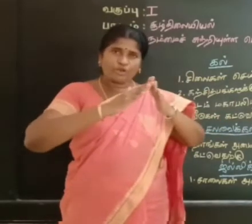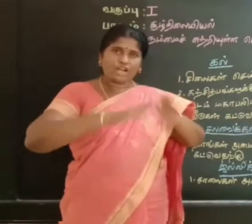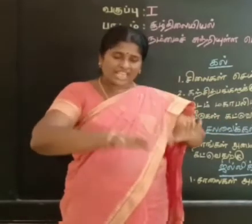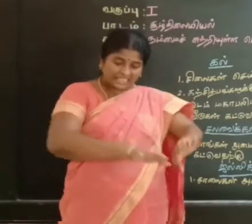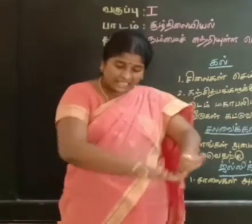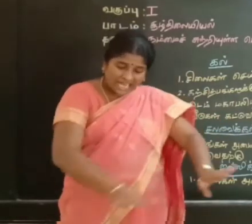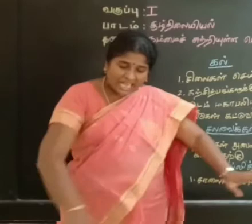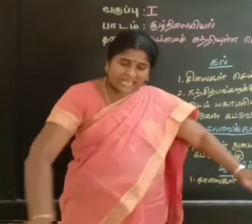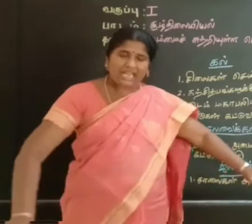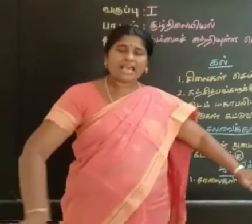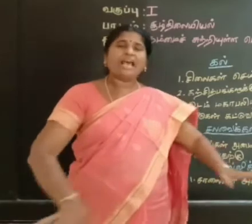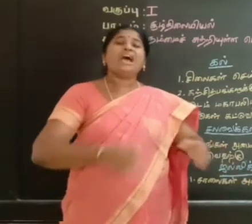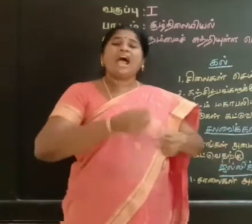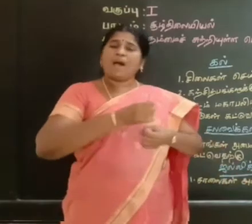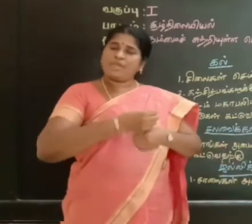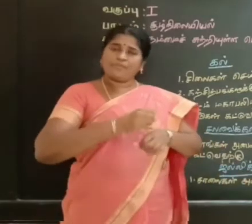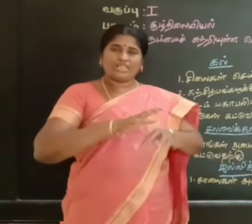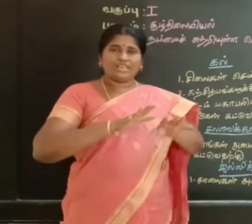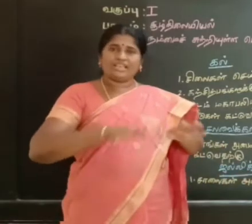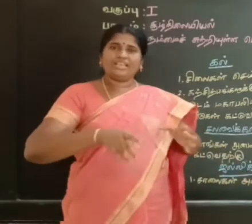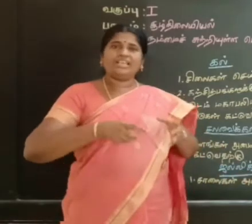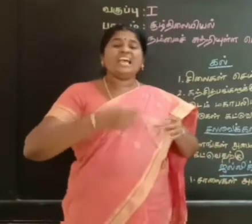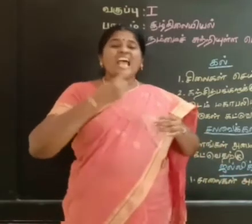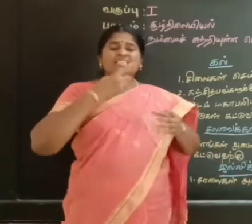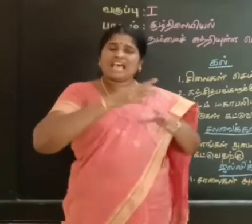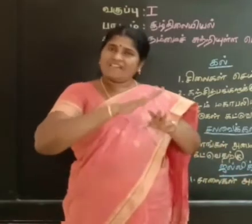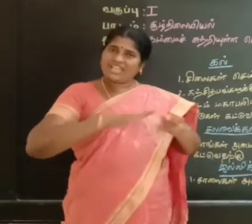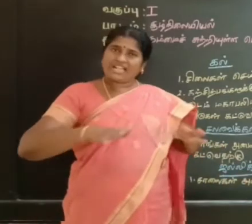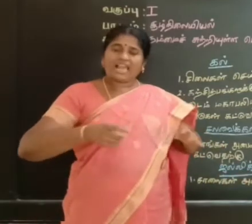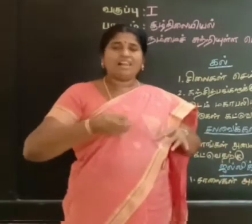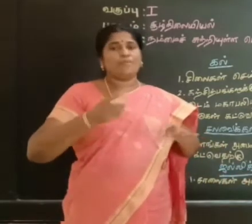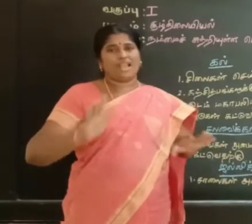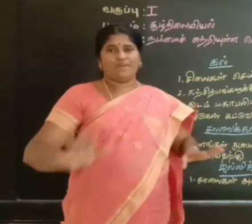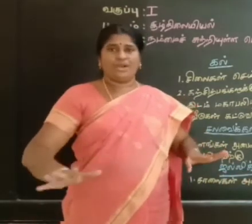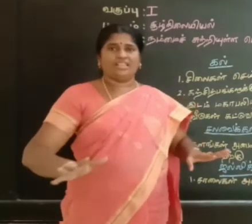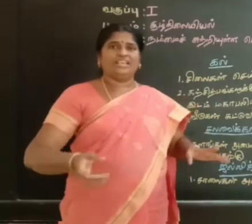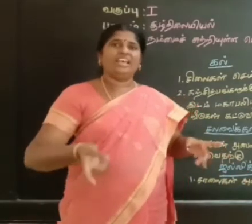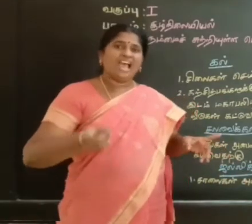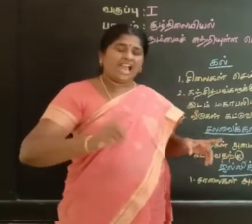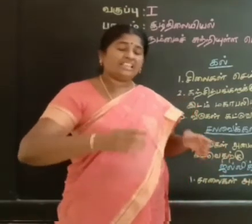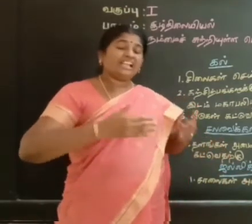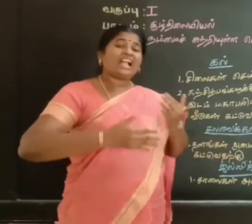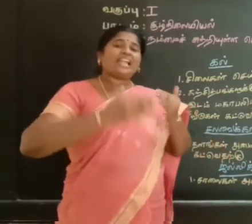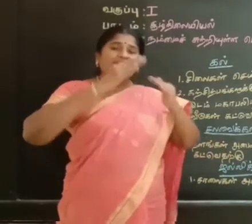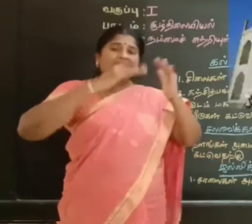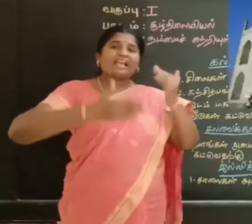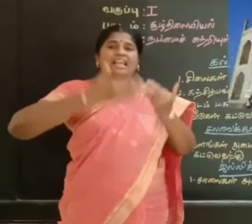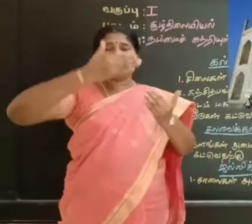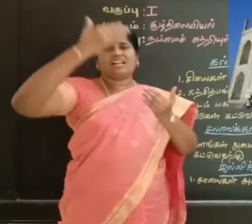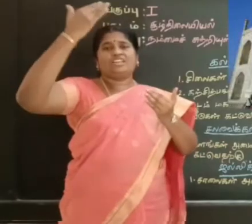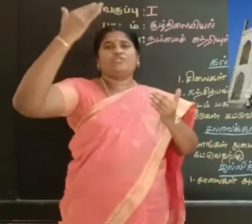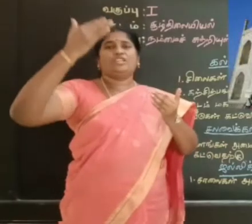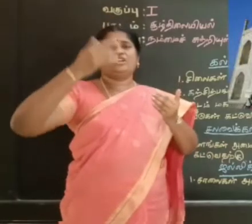வீட்டுடைய தளங்களை அமைப்பதற்கு சலவைக்கல் பயன்படுது. அடுத்து கட்டடங்கள் கட்டுவதற்கும்